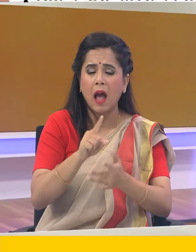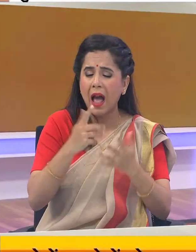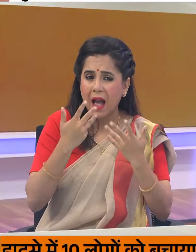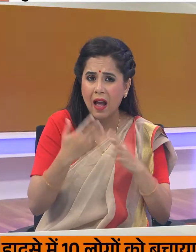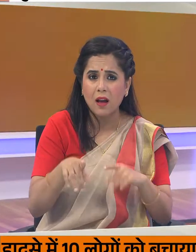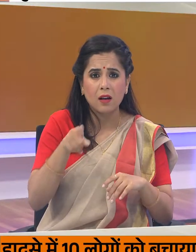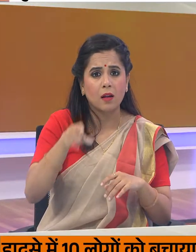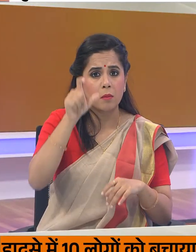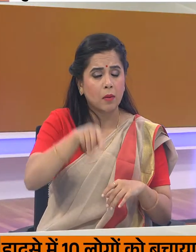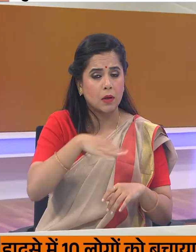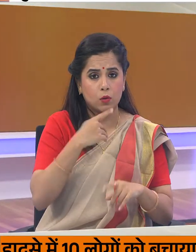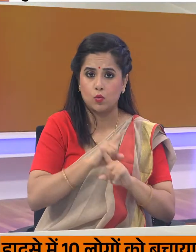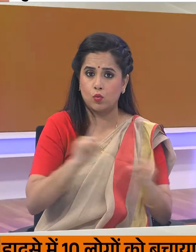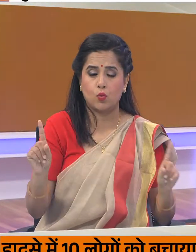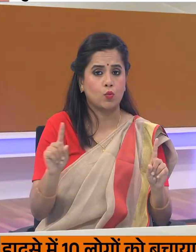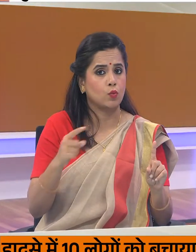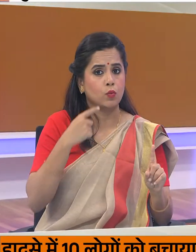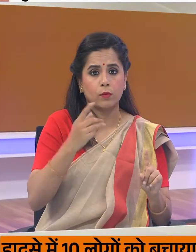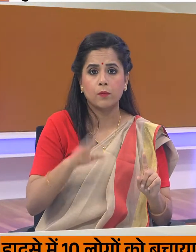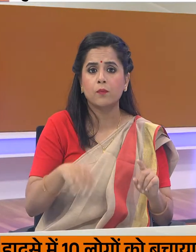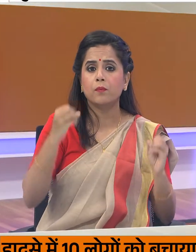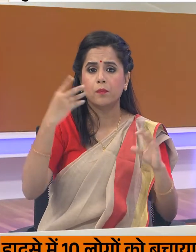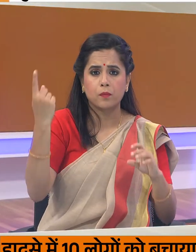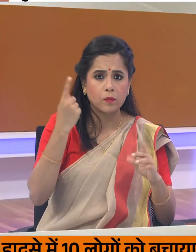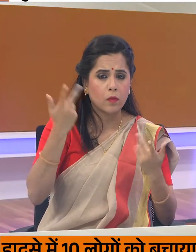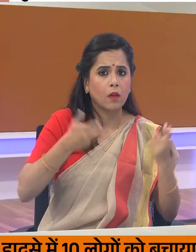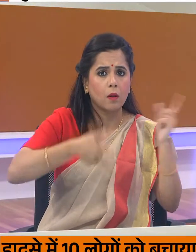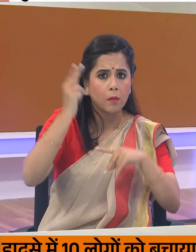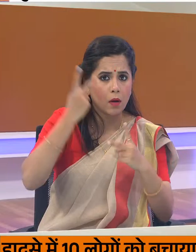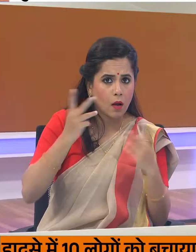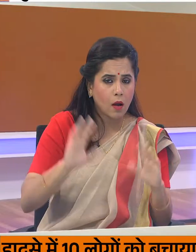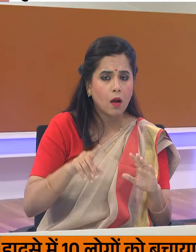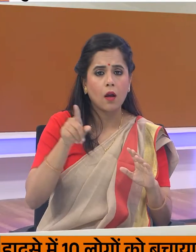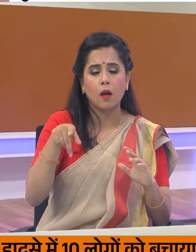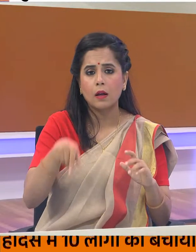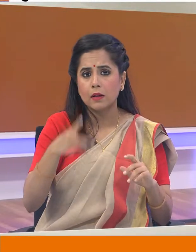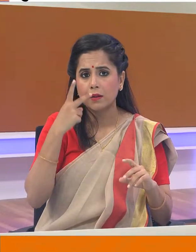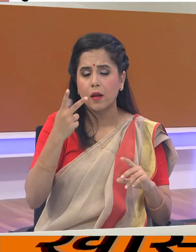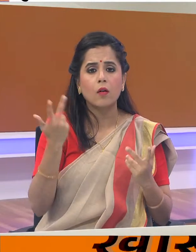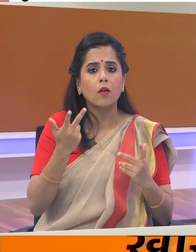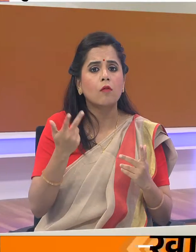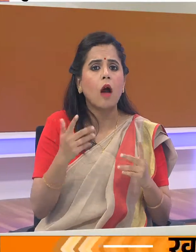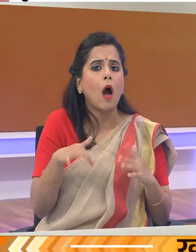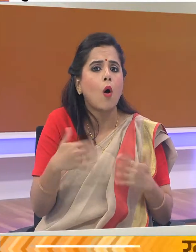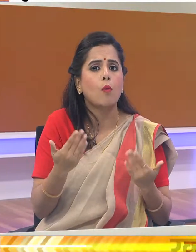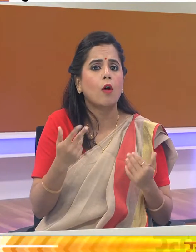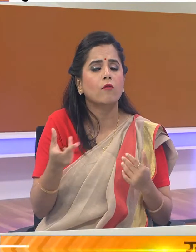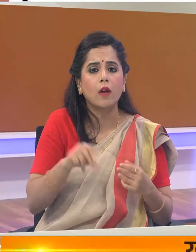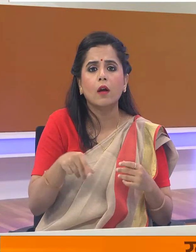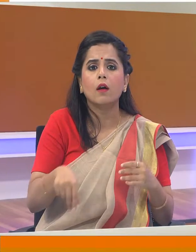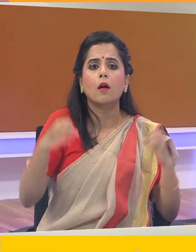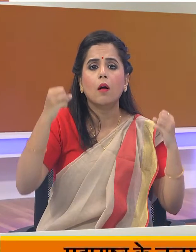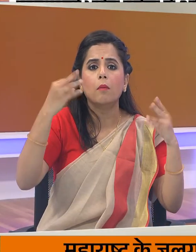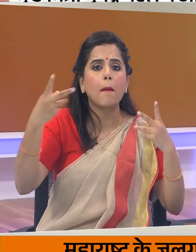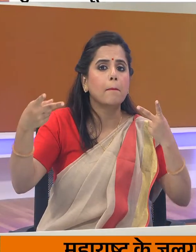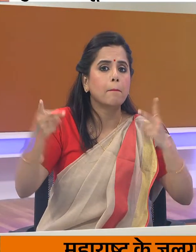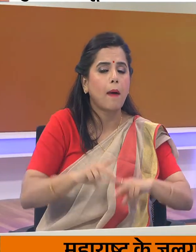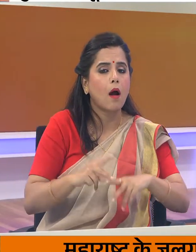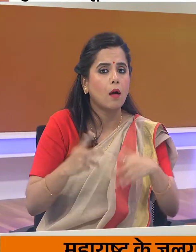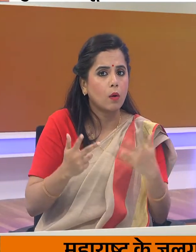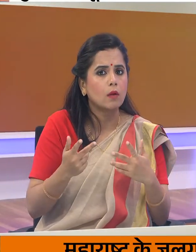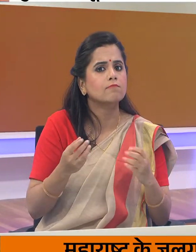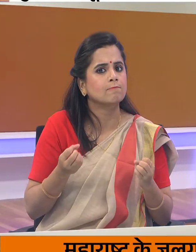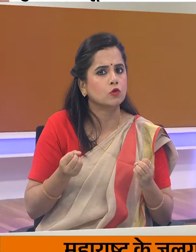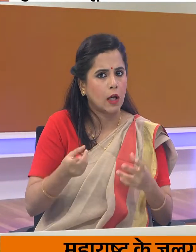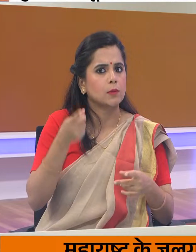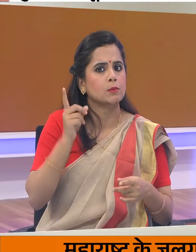हाल में कोई मानव मृत्यु नहीं होनी चाहिए। जैसे बिजली की सप्लाई कट हो जा रही है तो उसको तात्कालिक हम फिर से चालू